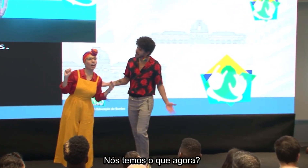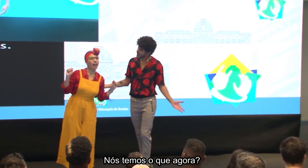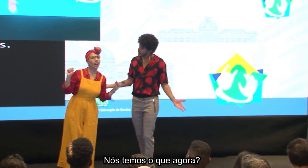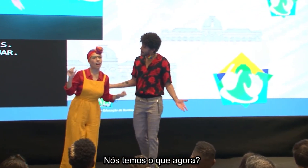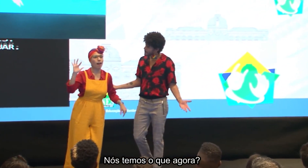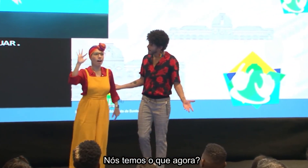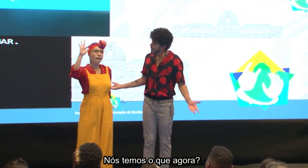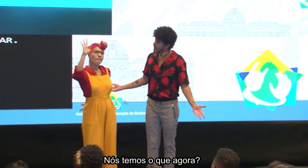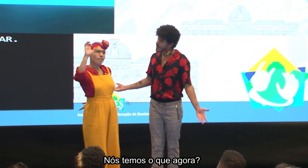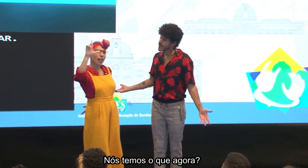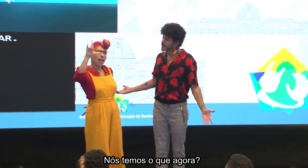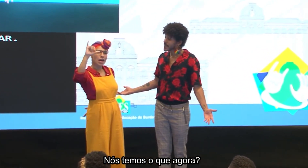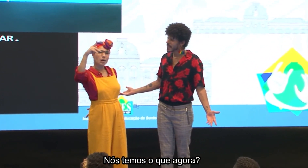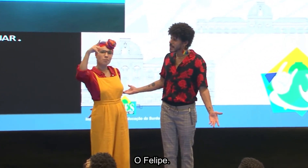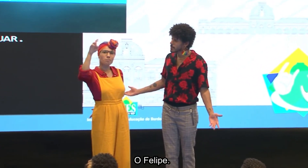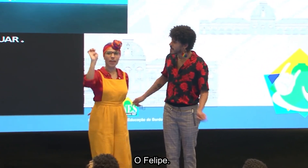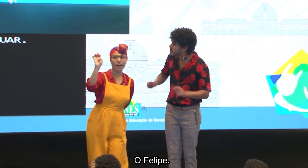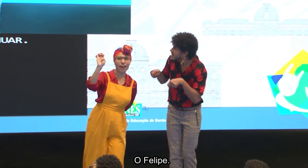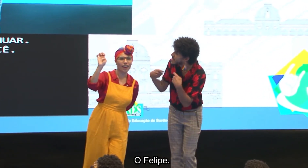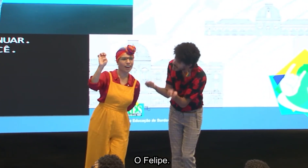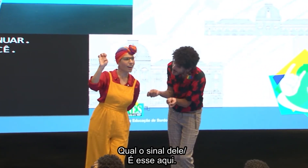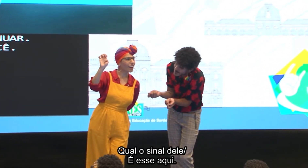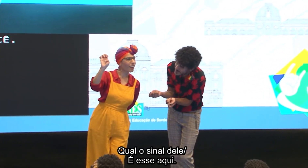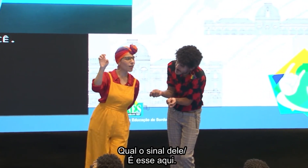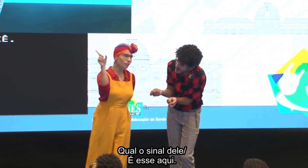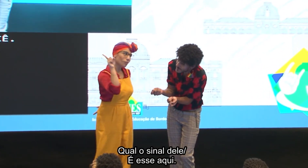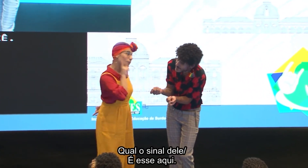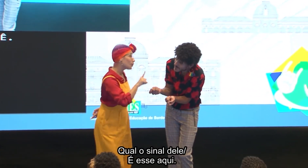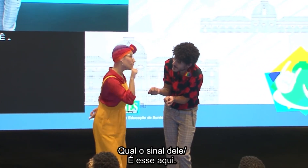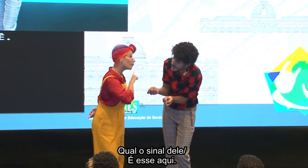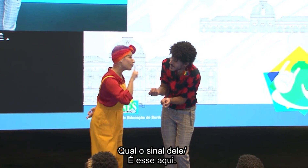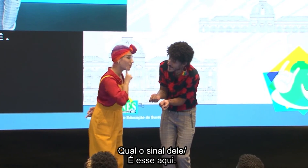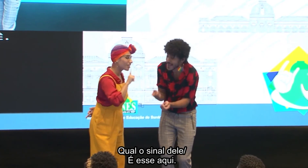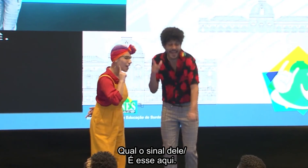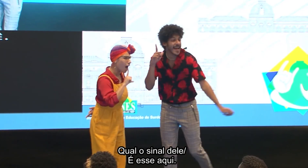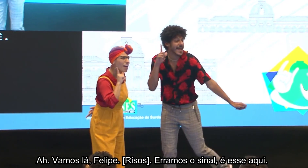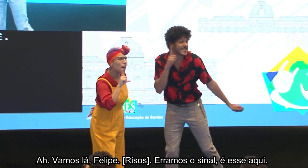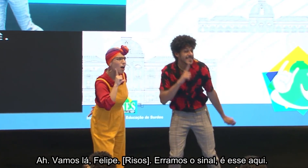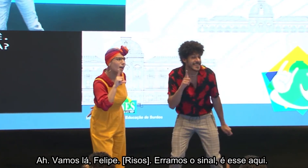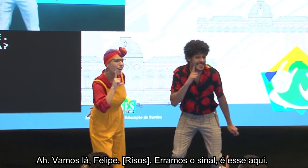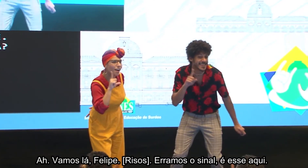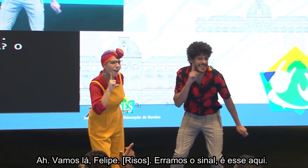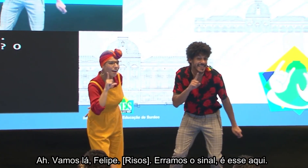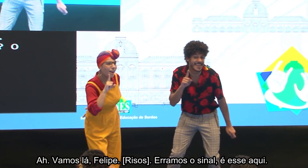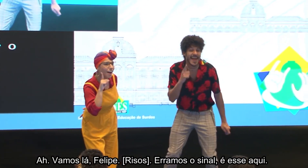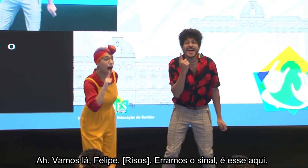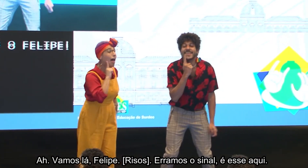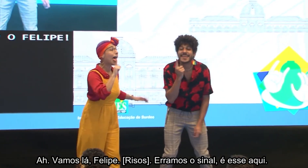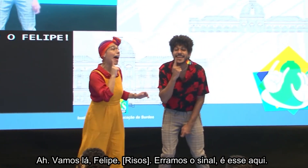Nós temos o que agora? O Qual é o Felipe. sinal dele? É esse aqui. Ah, vamos lá,